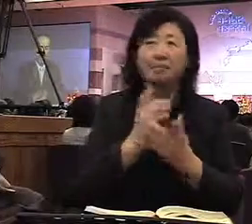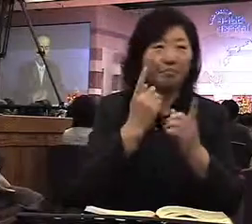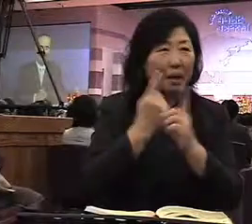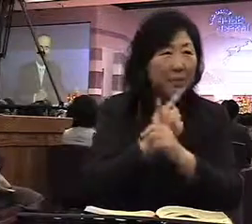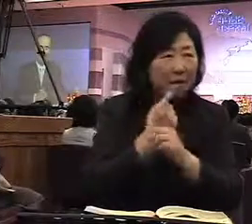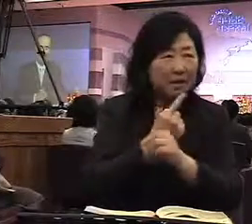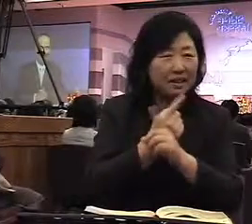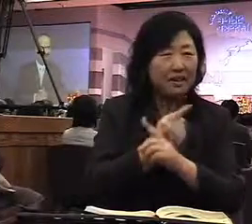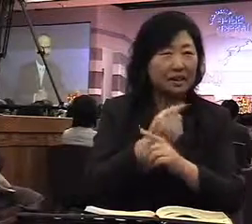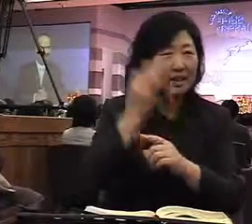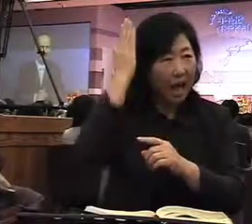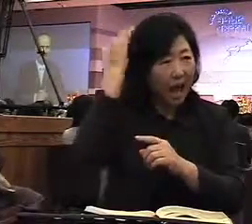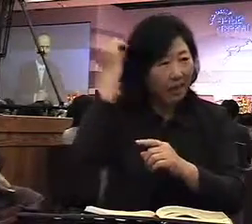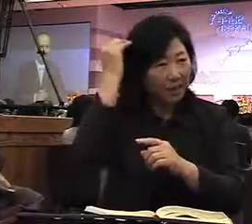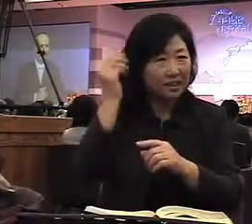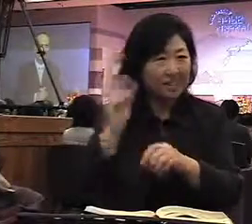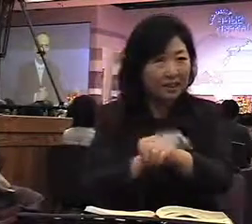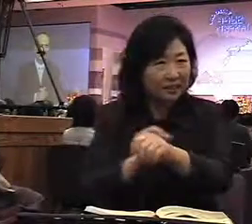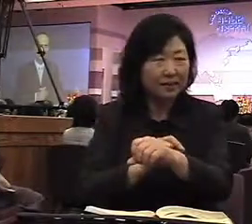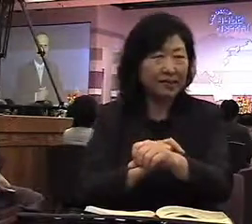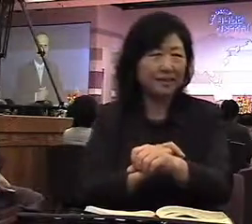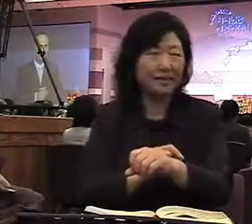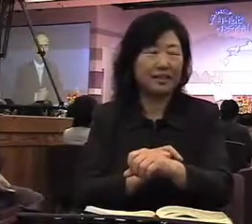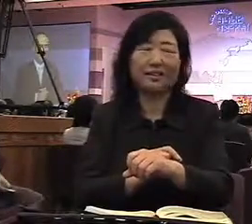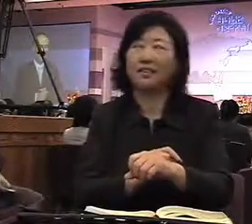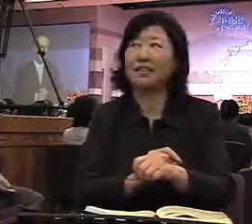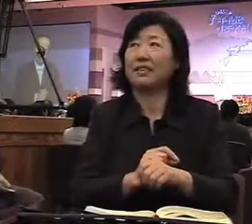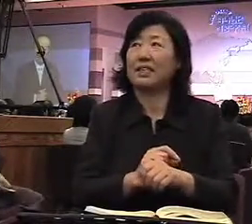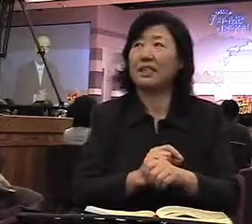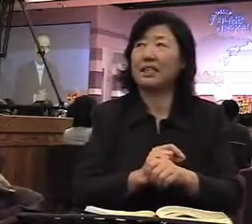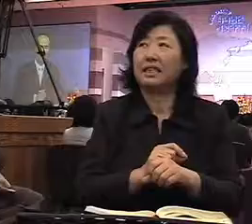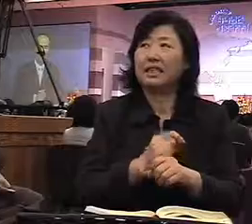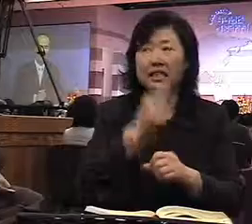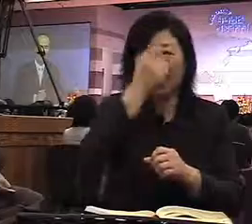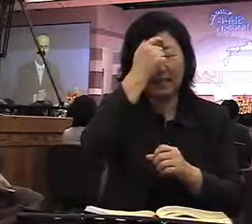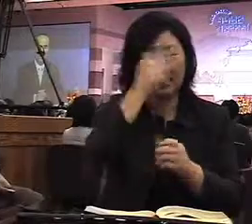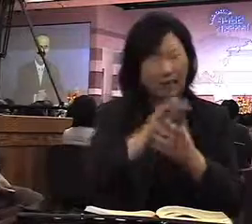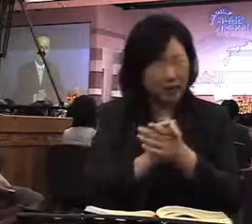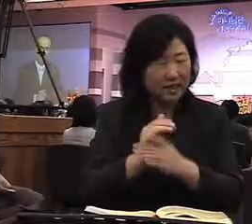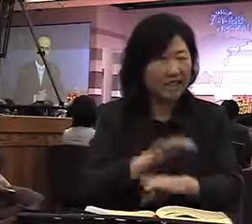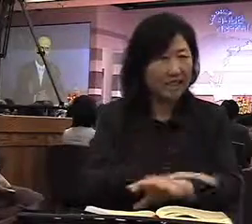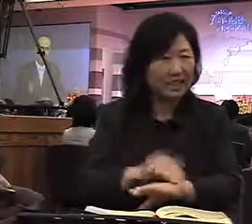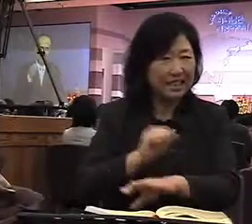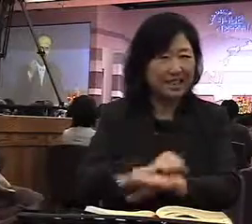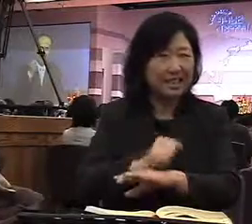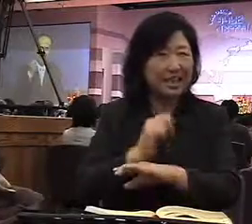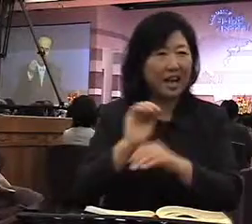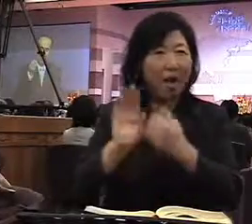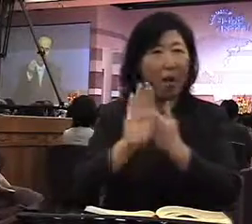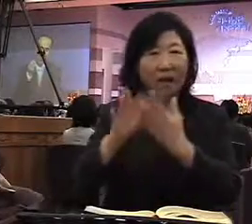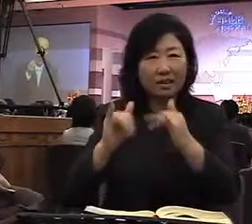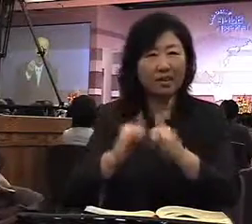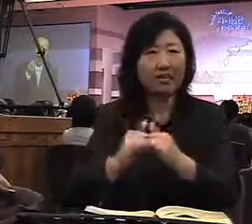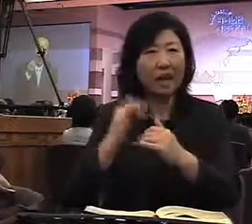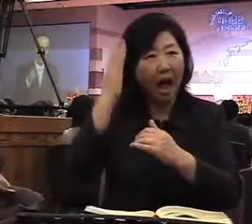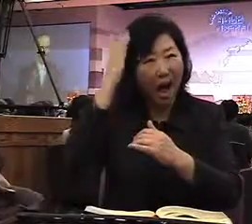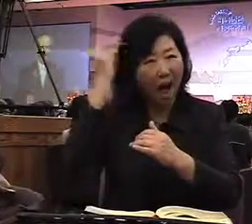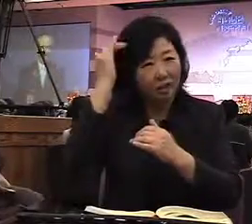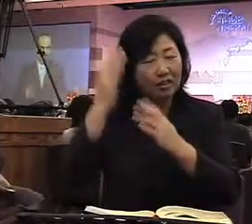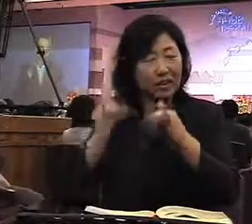바꿨습니다. 특별히 한국은 아주 유니크한 민족입니다. 기도 잘하는 민족입니다. 외국 사람이 한국에서 놀리는